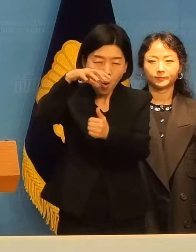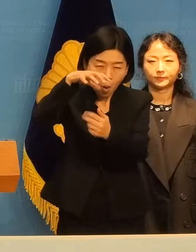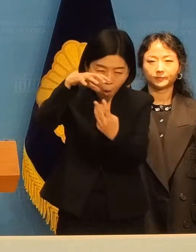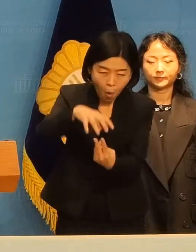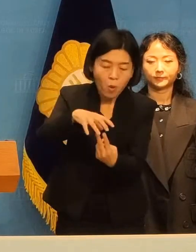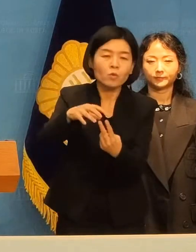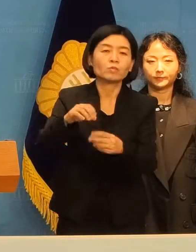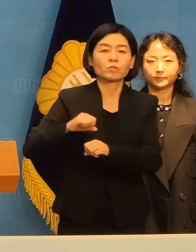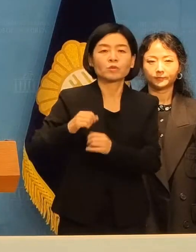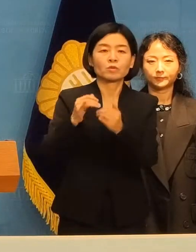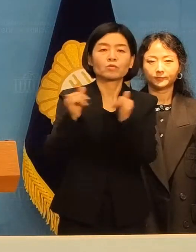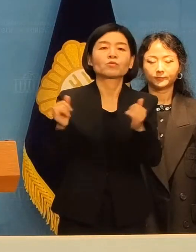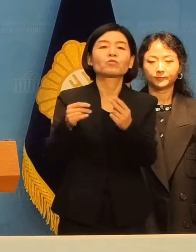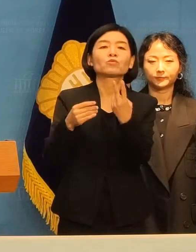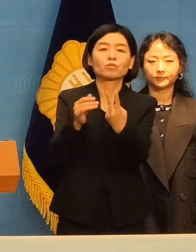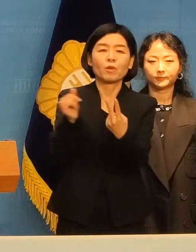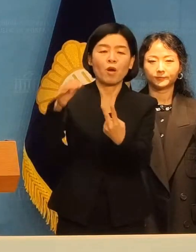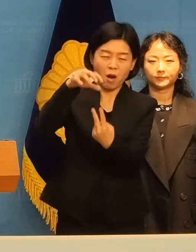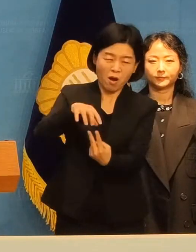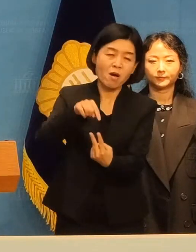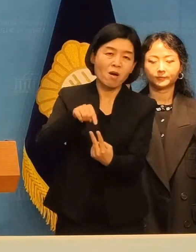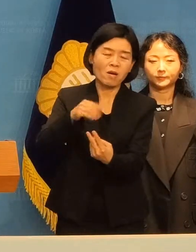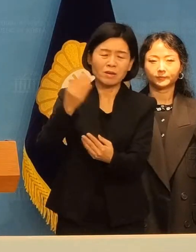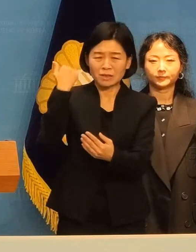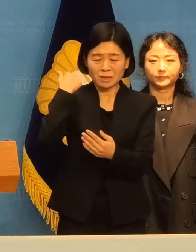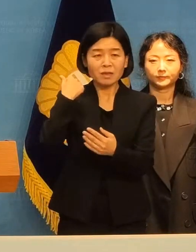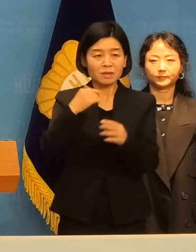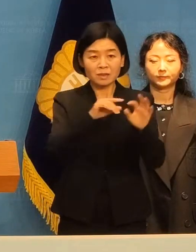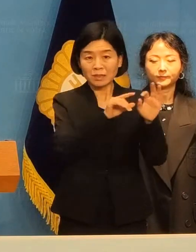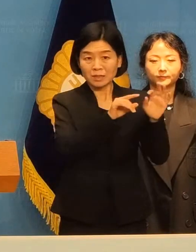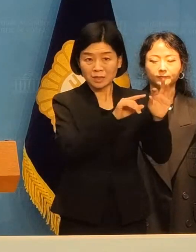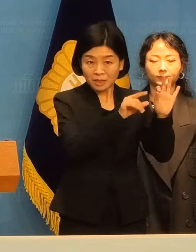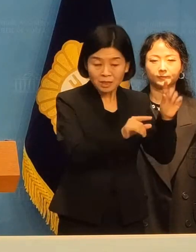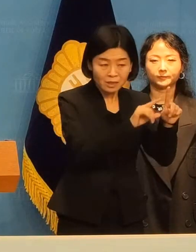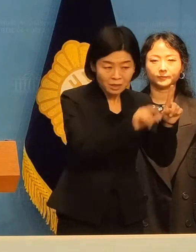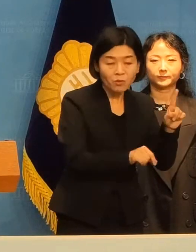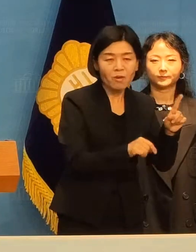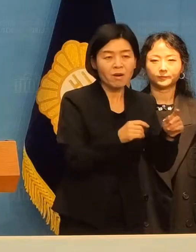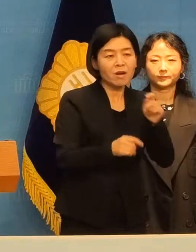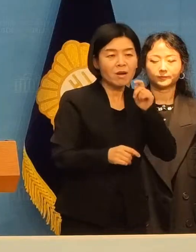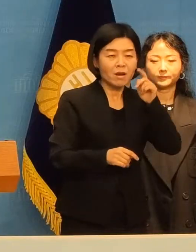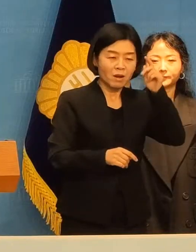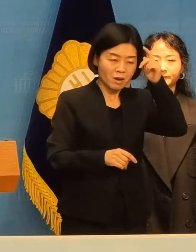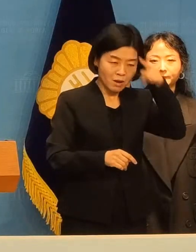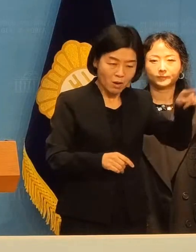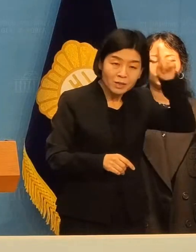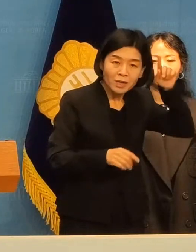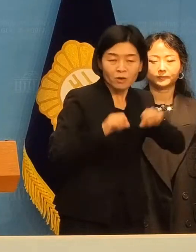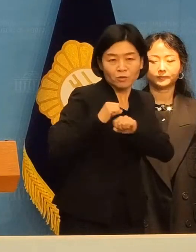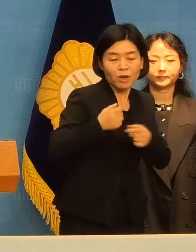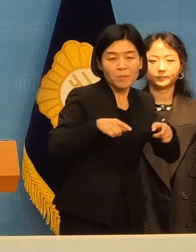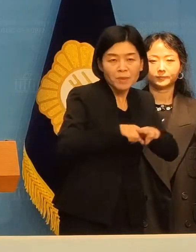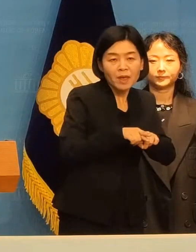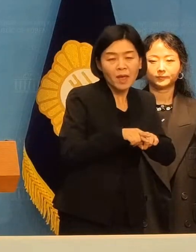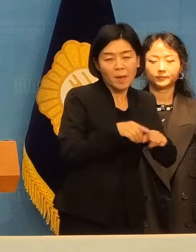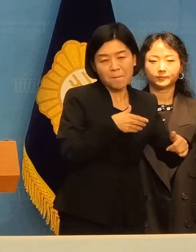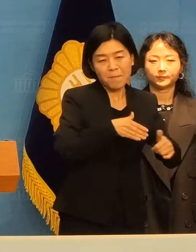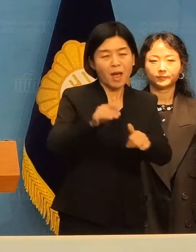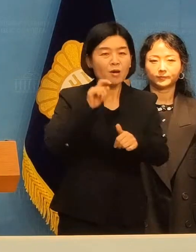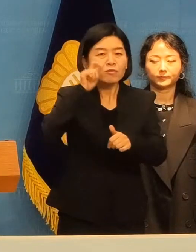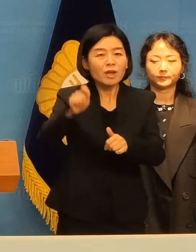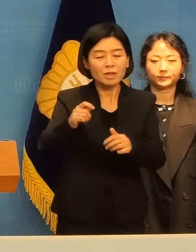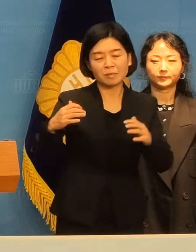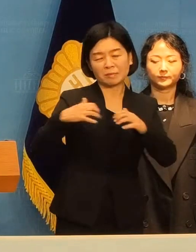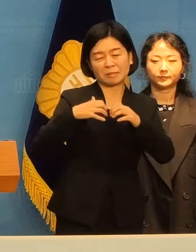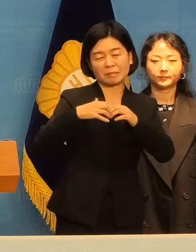있습니다. 그들은 지난 1월 러시아군과 함께 우크라이나 전장에 투입되었다가 포로가 되었습니다. 처음엔